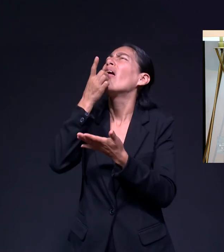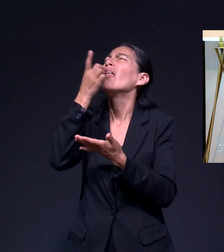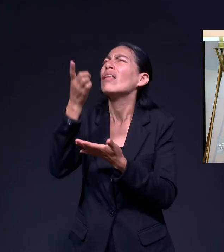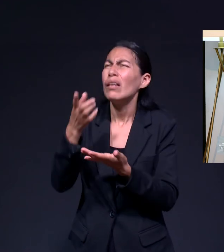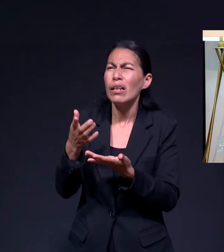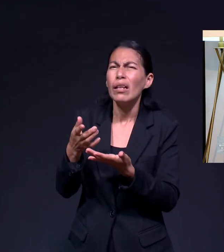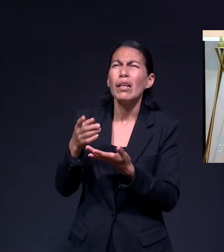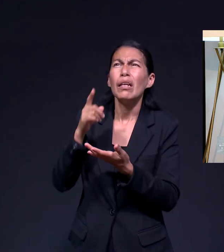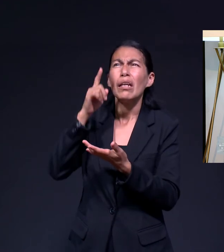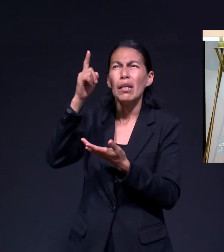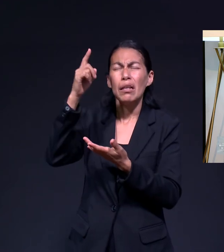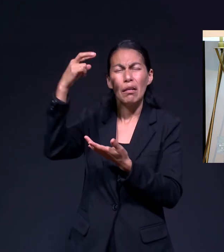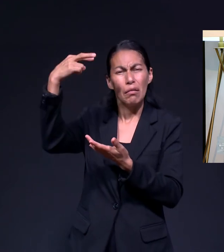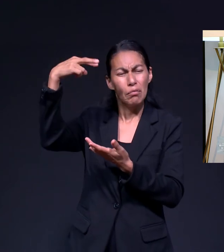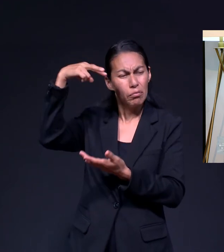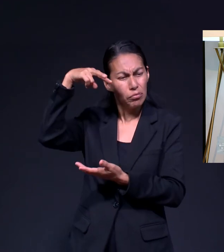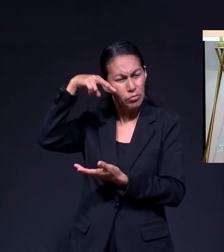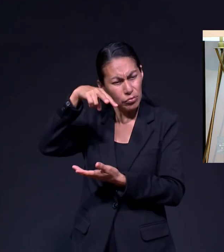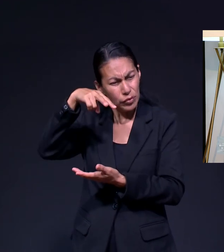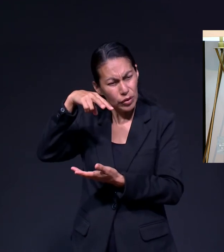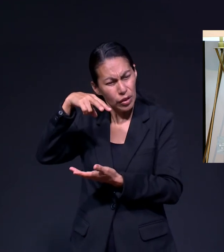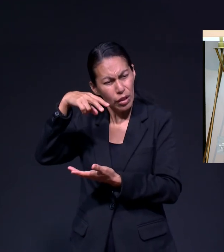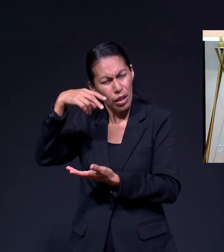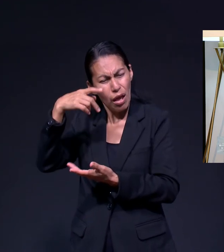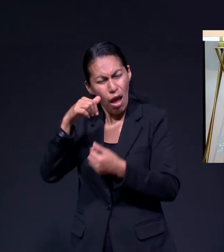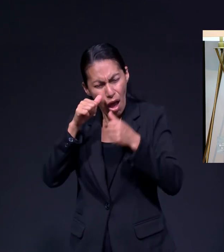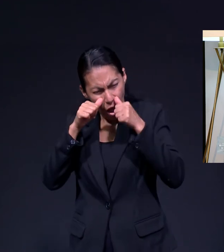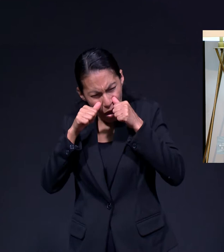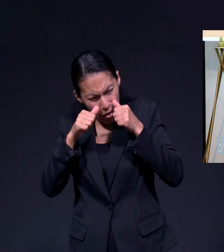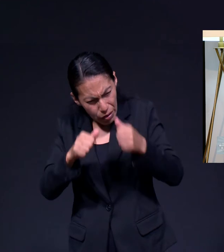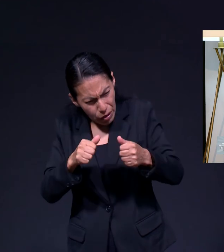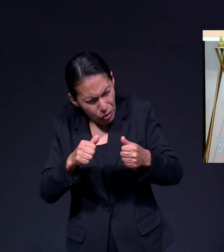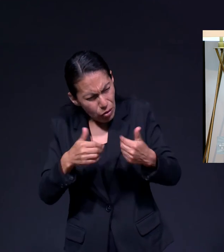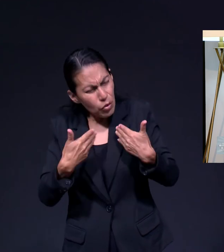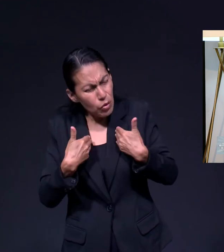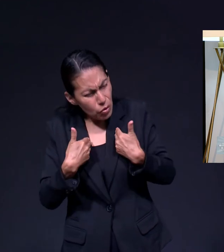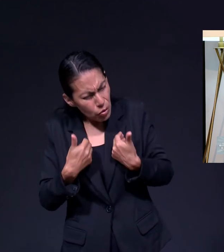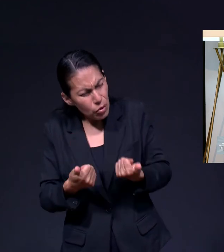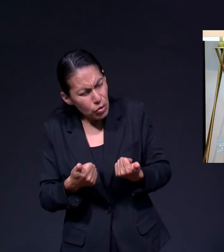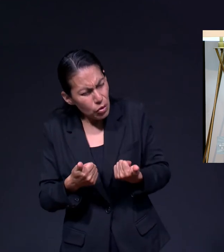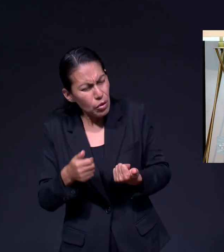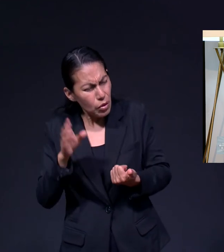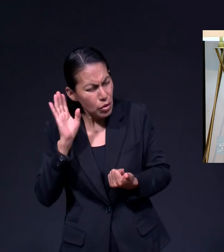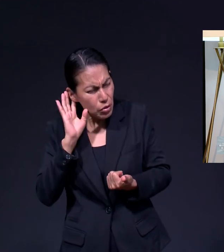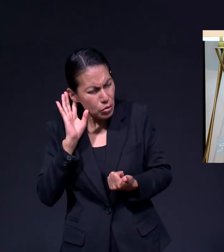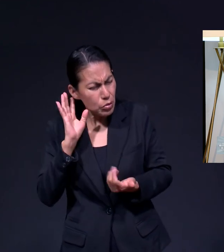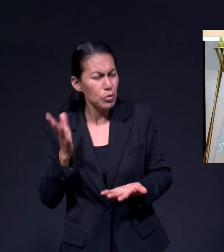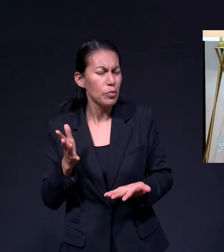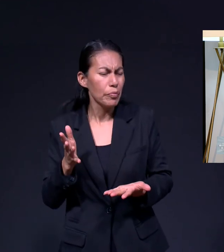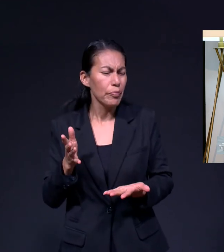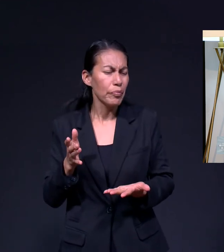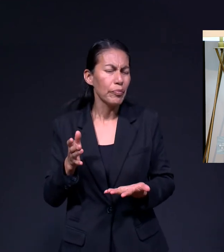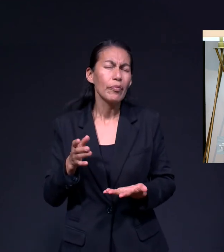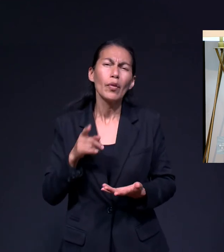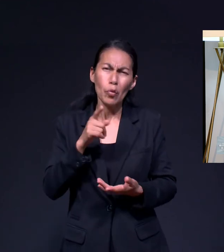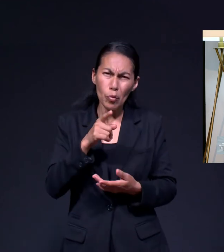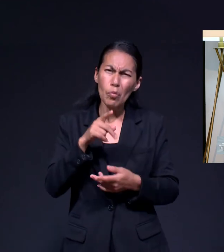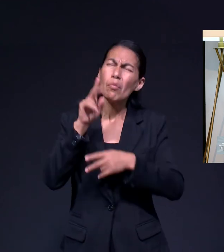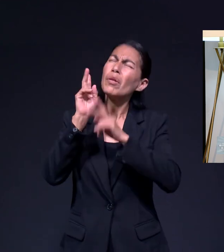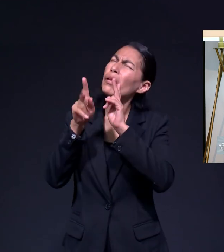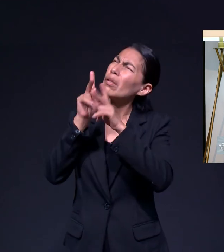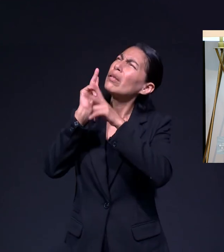de limpieza de tu conciencia de tu alma de tu corazón y entonces pídele con todo fervor